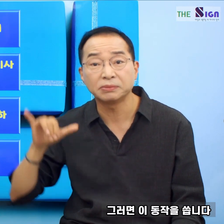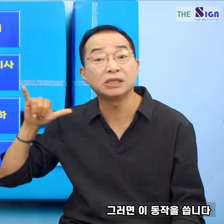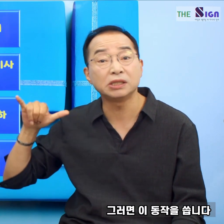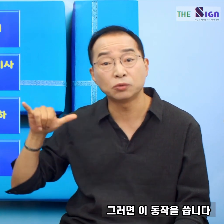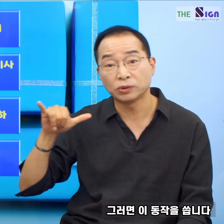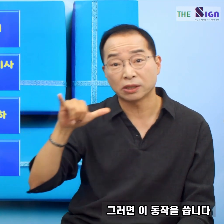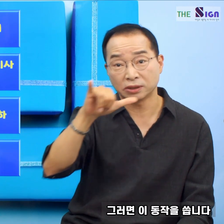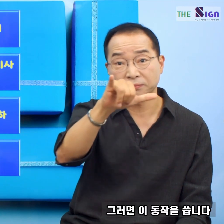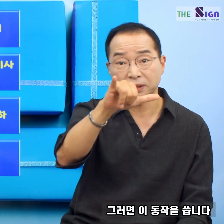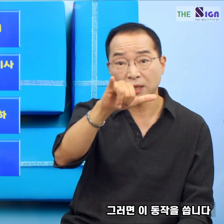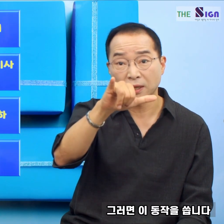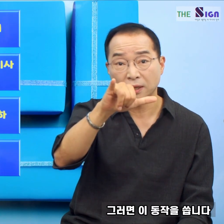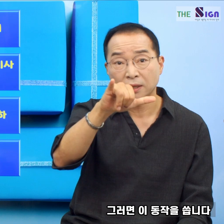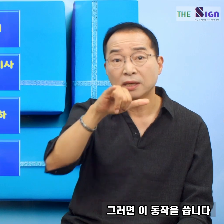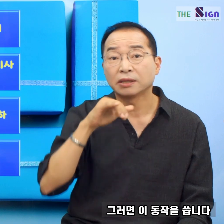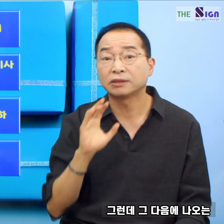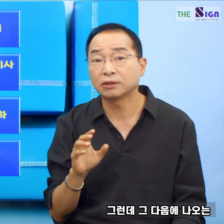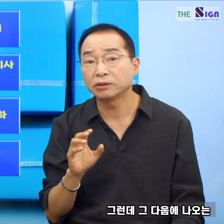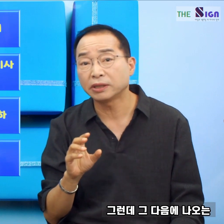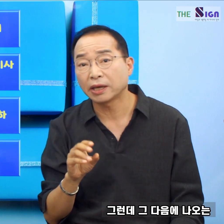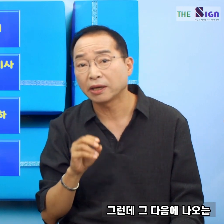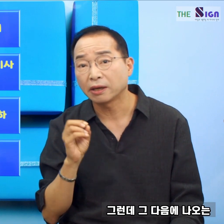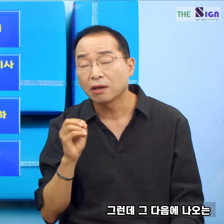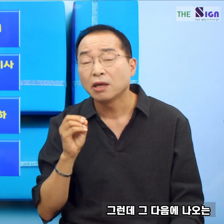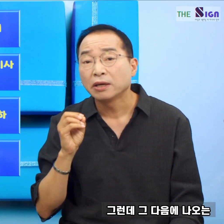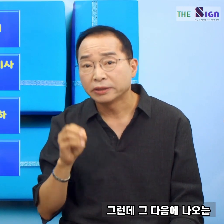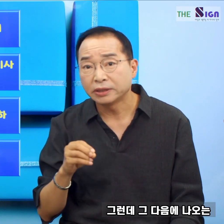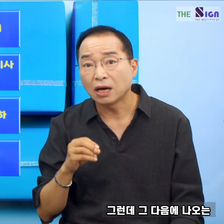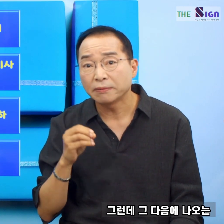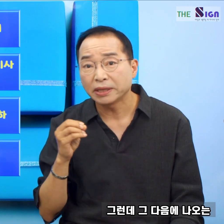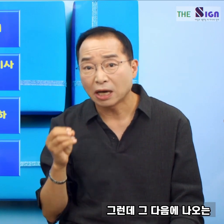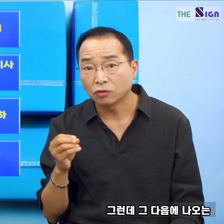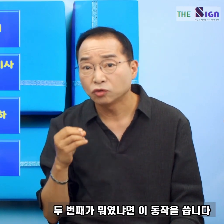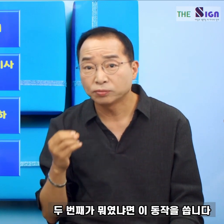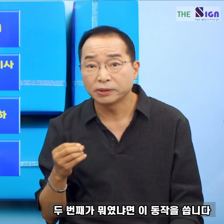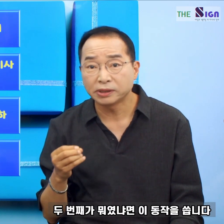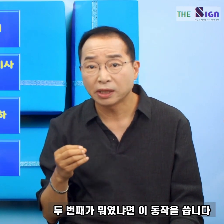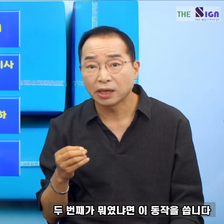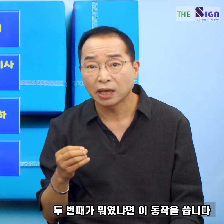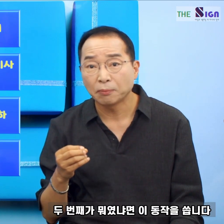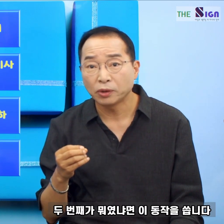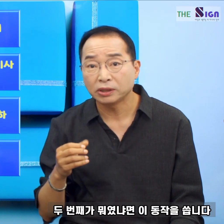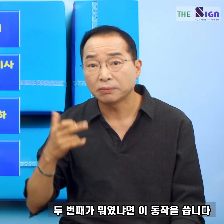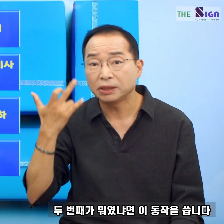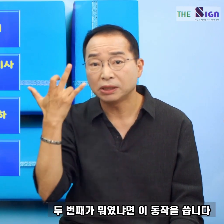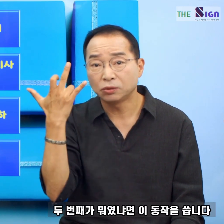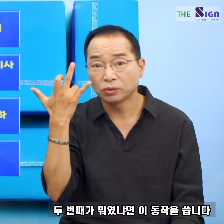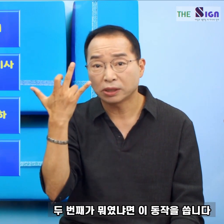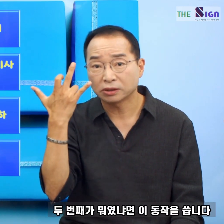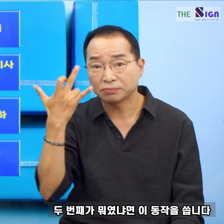이 동작을 씁니다. 그런데 그 다음에 나오는 두 번째 그게 뭐였냐면 이 동작을 씁니다.